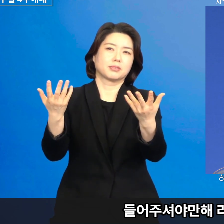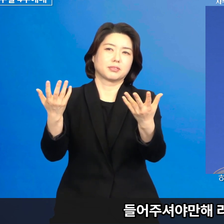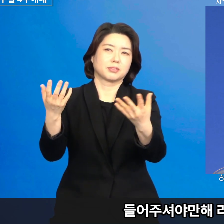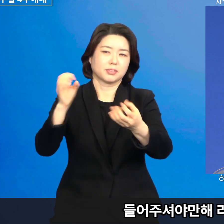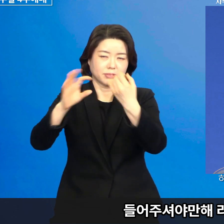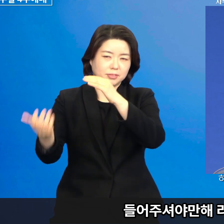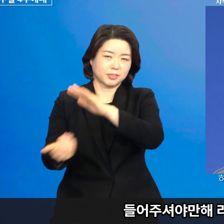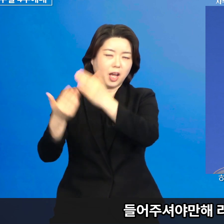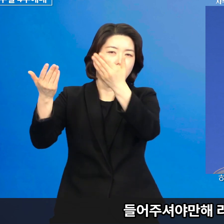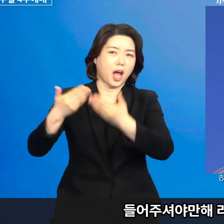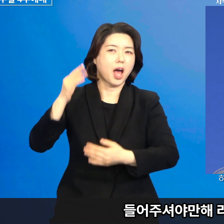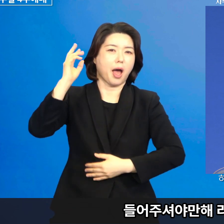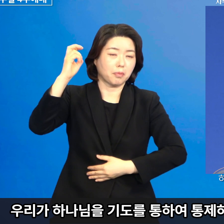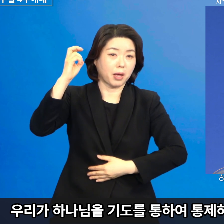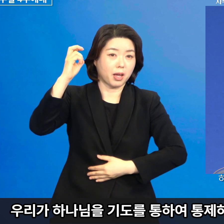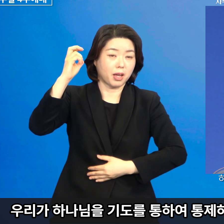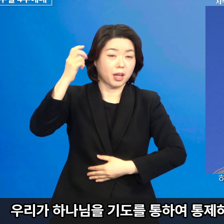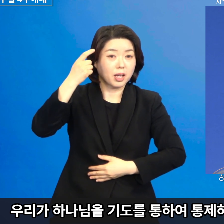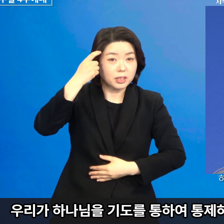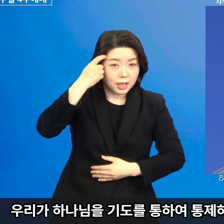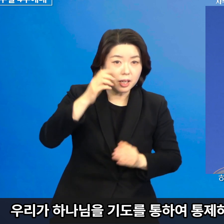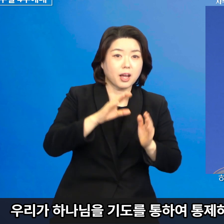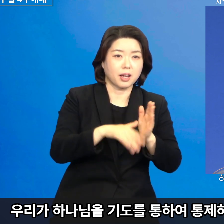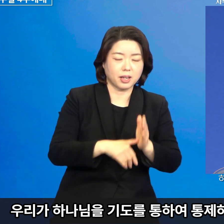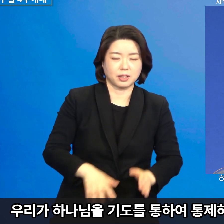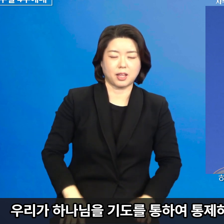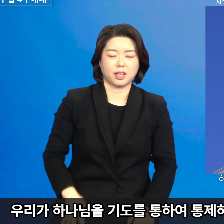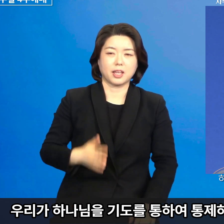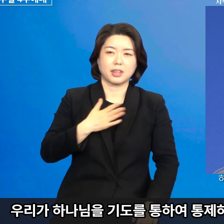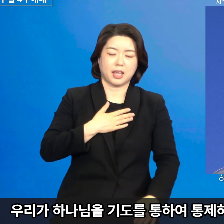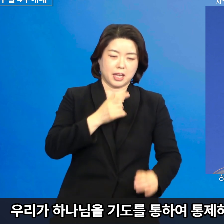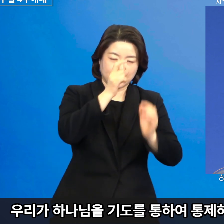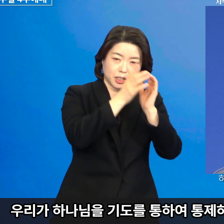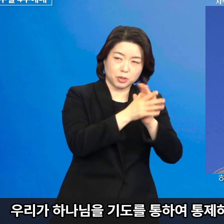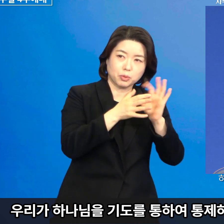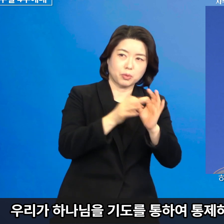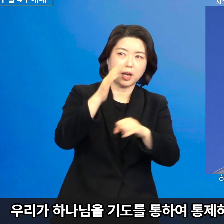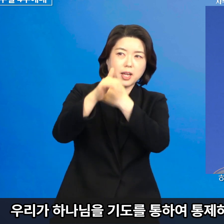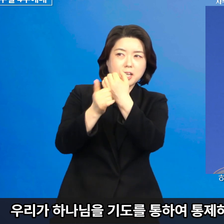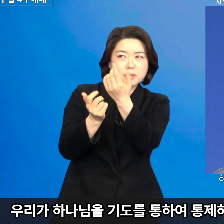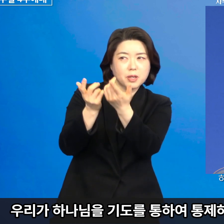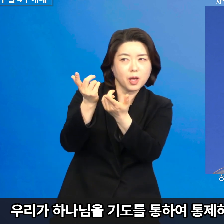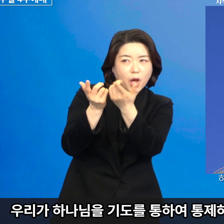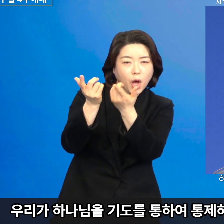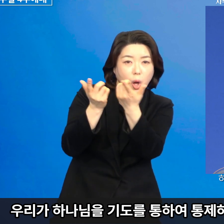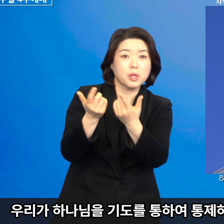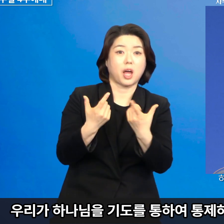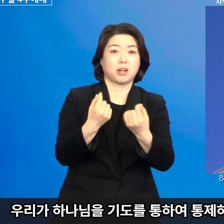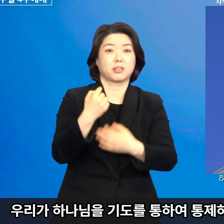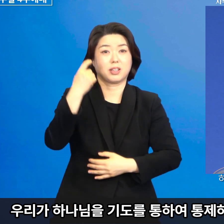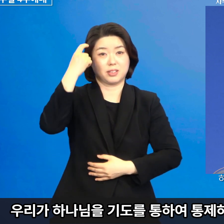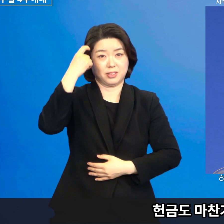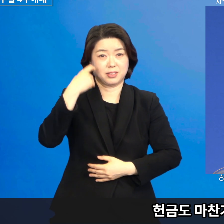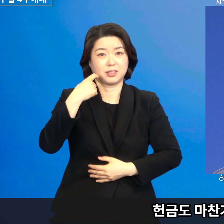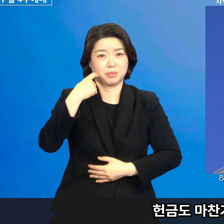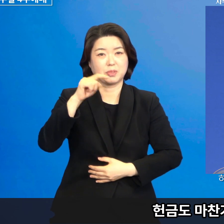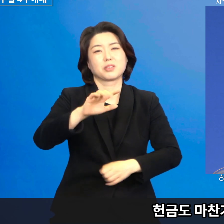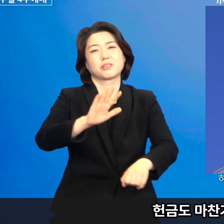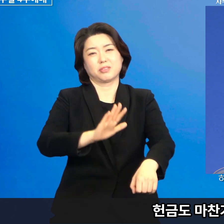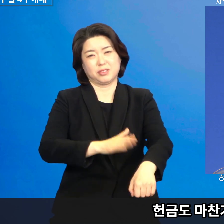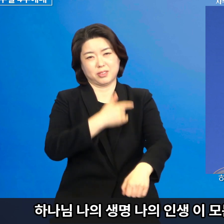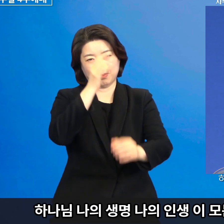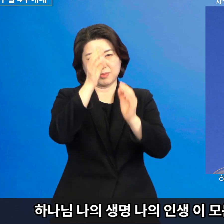해 라고 생각할 때에 우리가 하나님을 기도를 통하여 통제하려고 하는 것, 이것은 잘못된 기도죠.